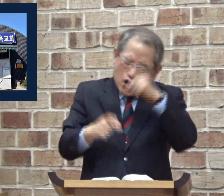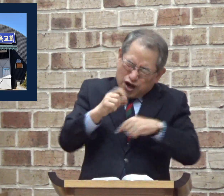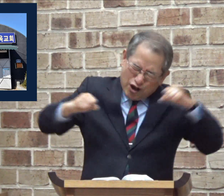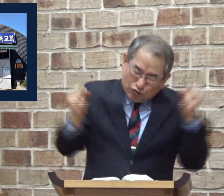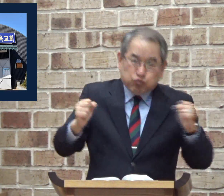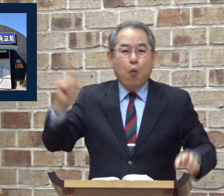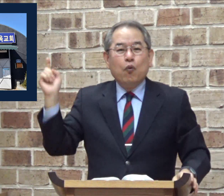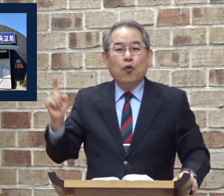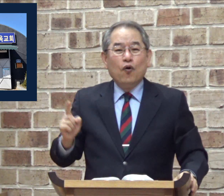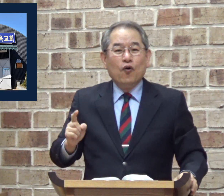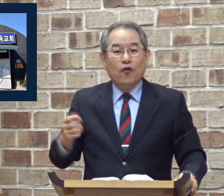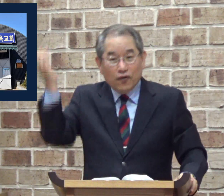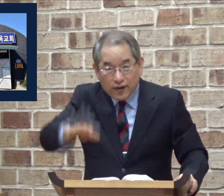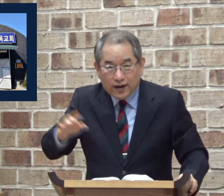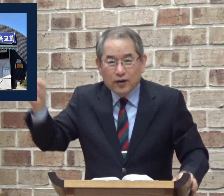사부 예배를 드릴 정도로.